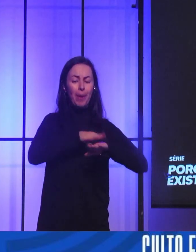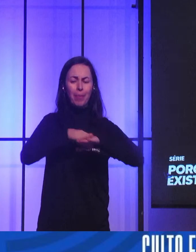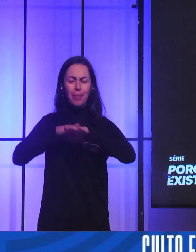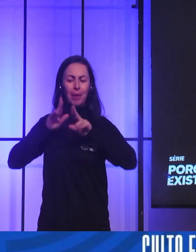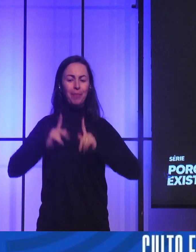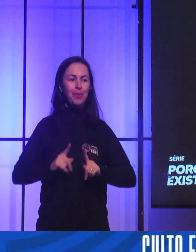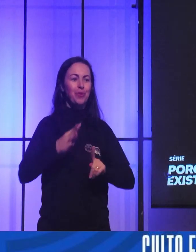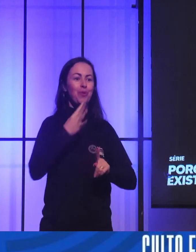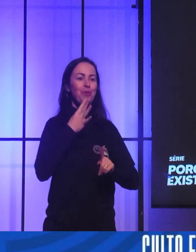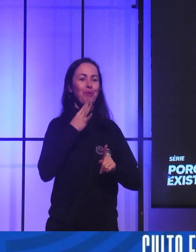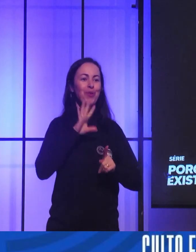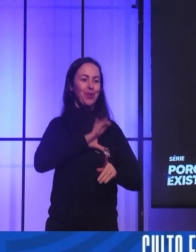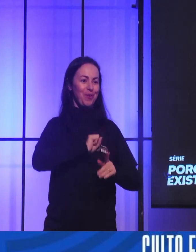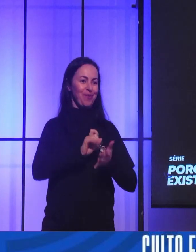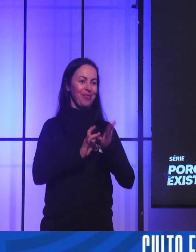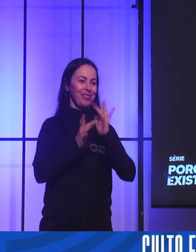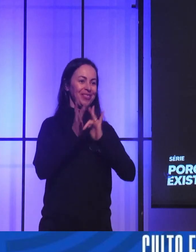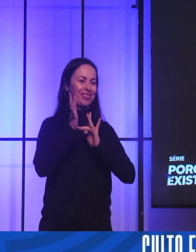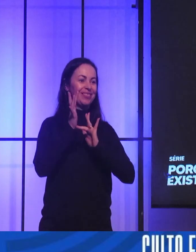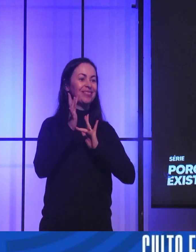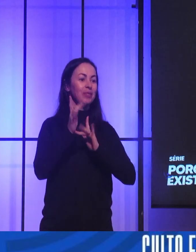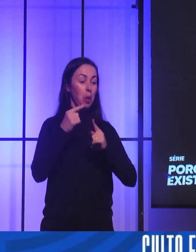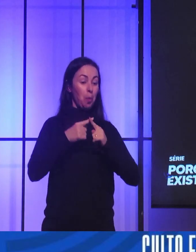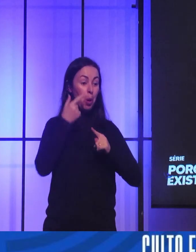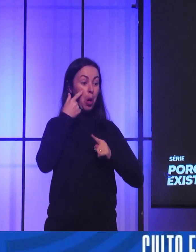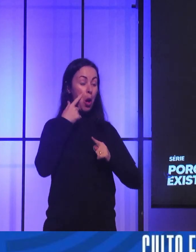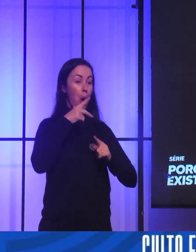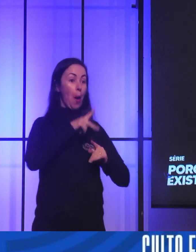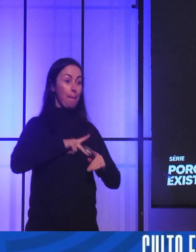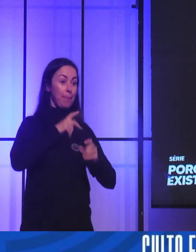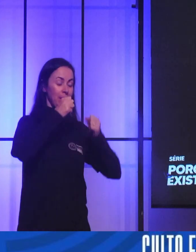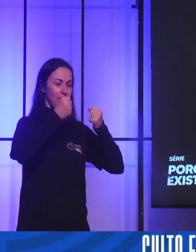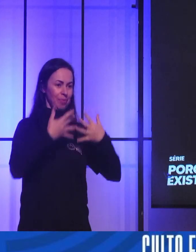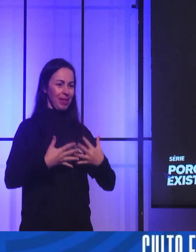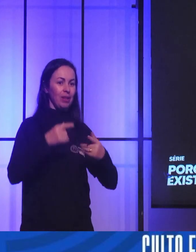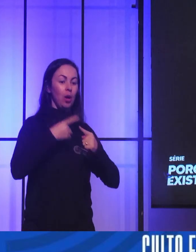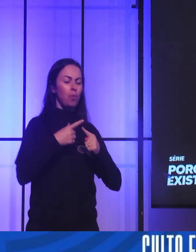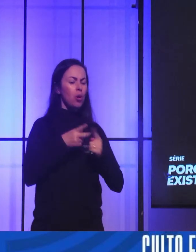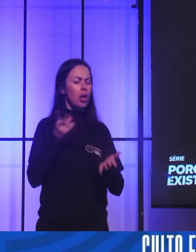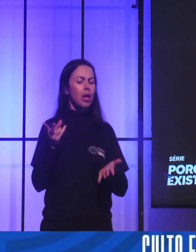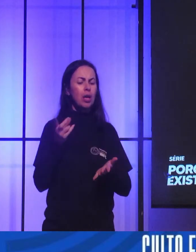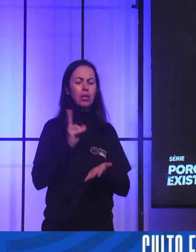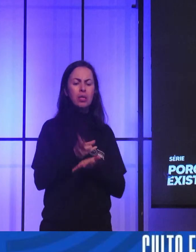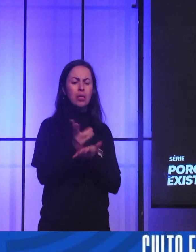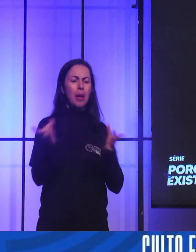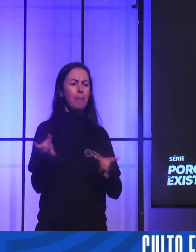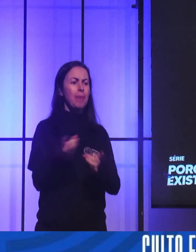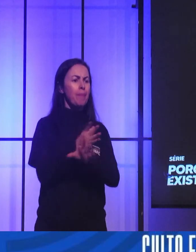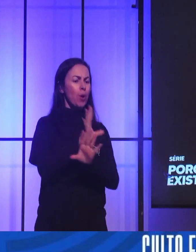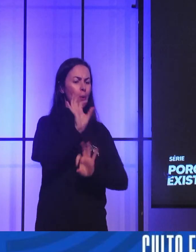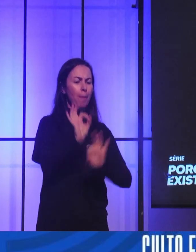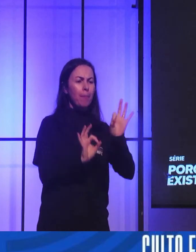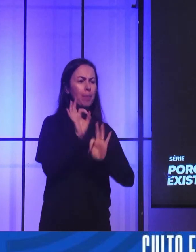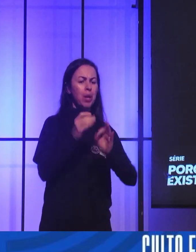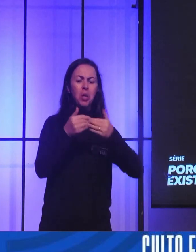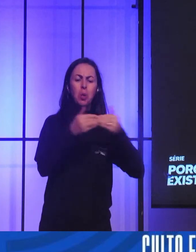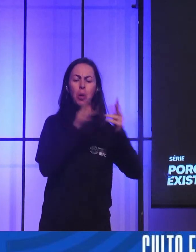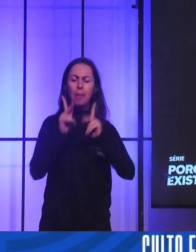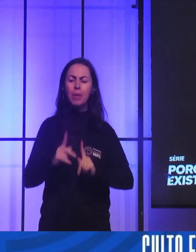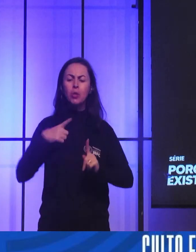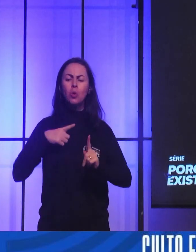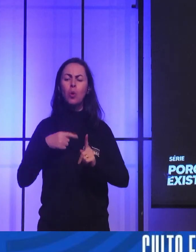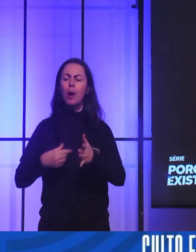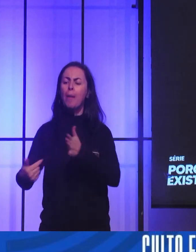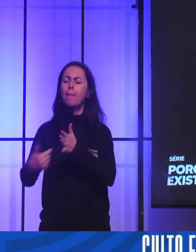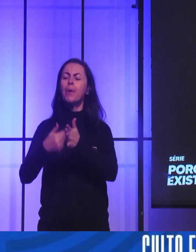diz. Estejam sempre preparados para responder a qualquer pessoa que lhes pedir razão da esperança